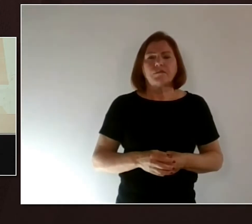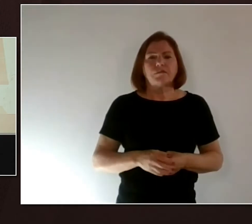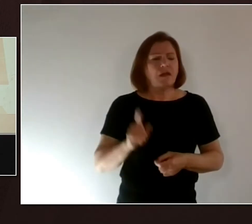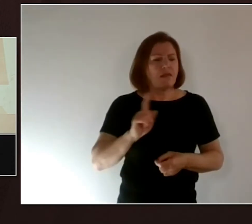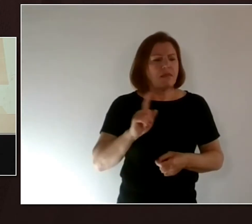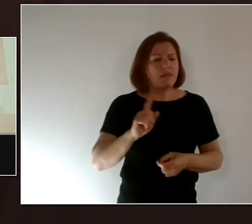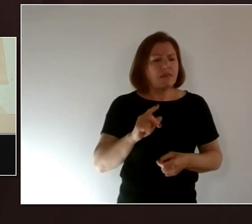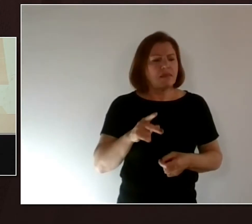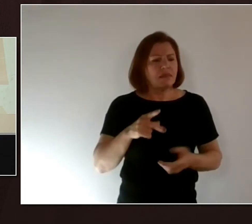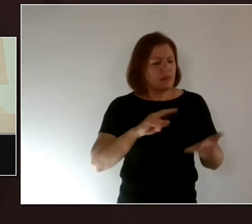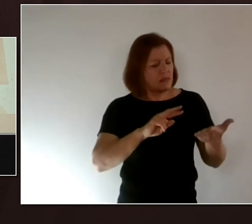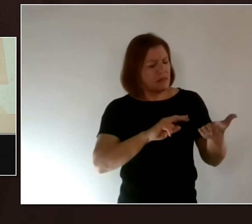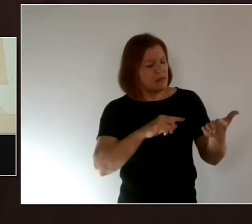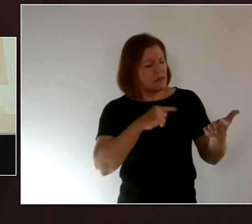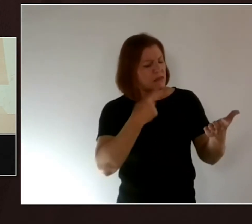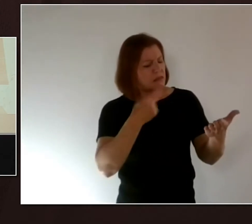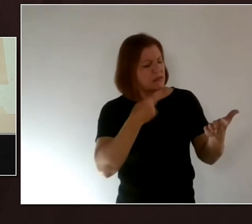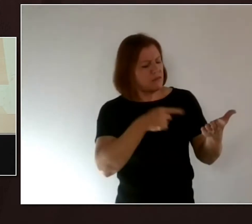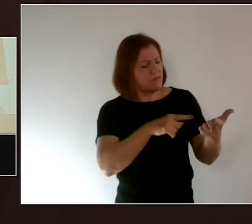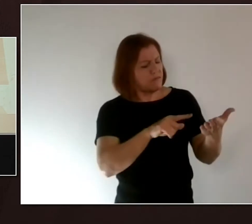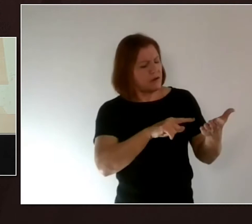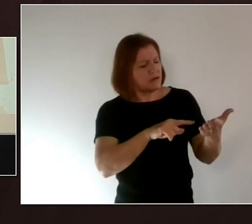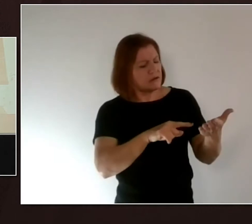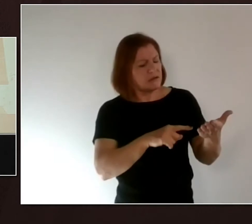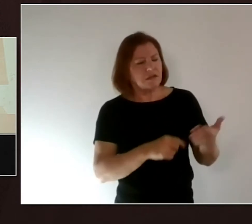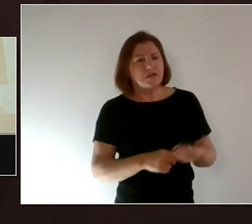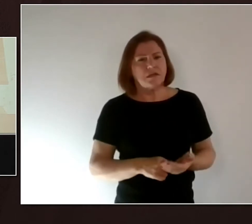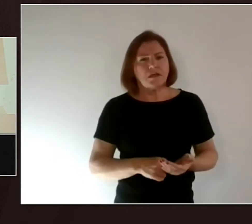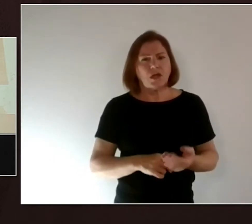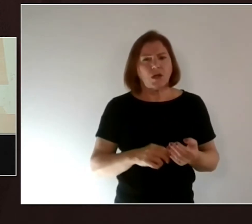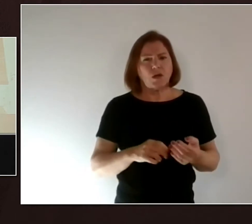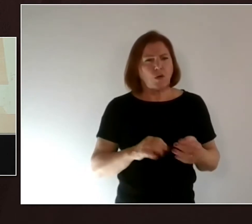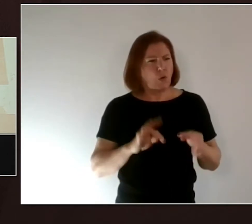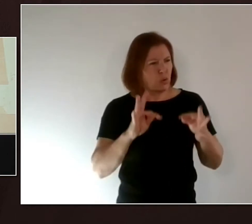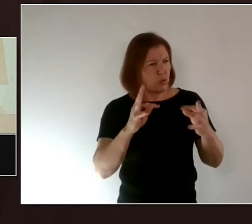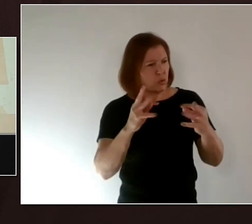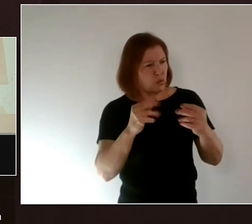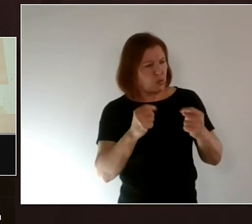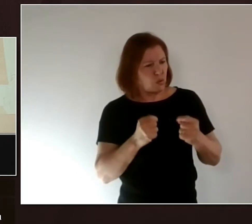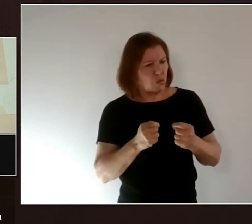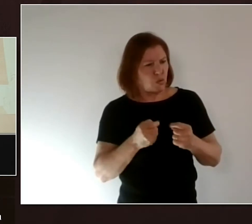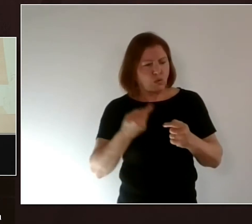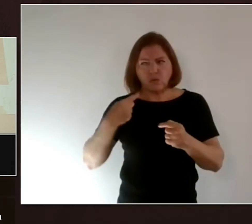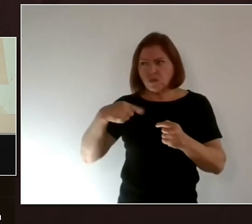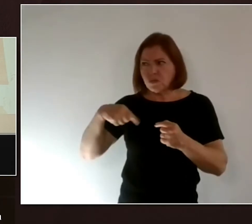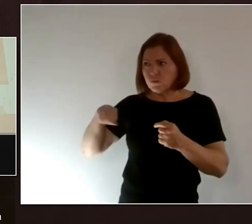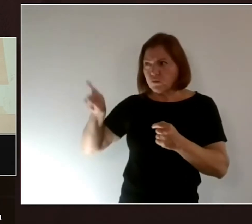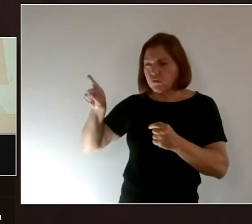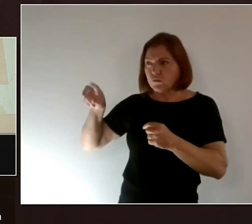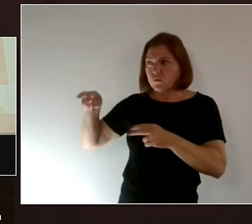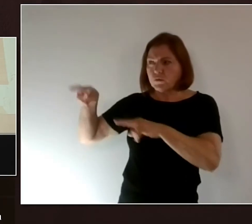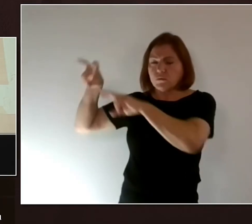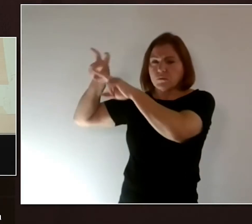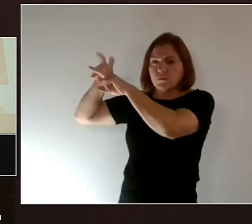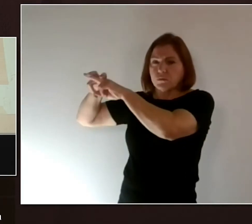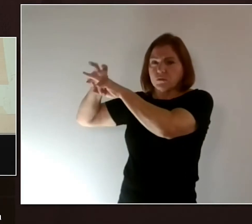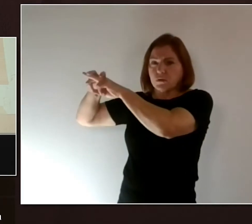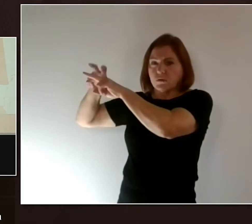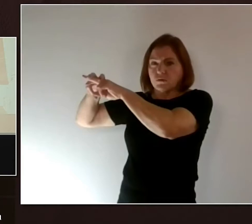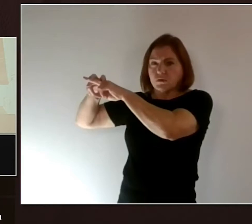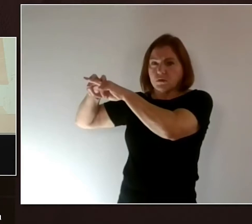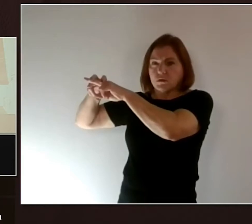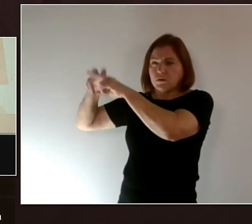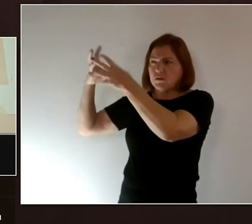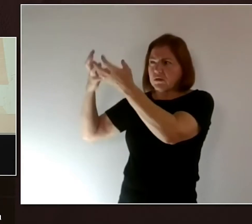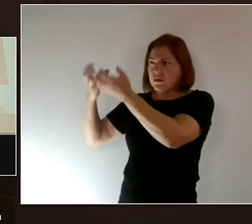fala, todos nós vamos comparecer-nos perante o tribunal de Cristo, e cada um vai receber segundo